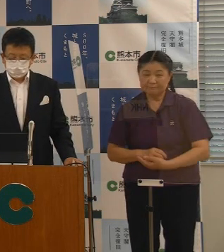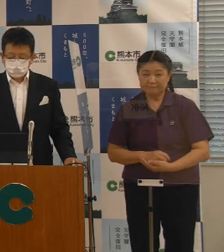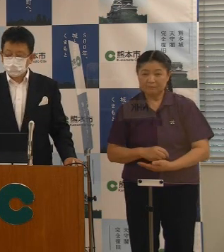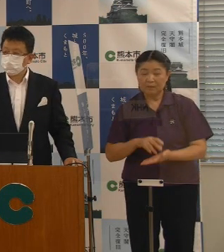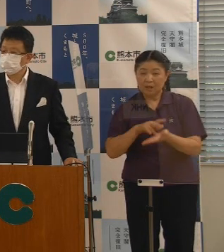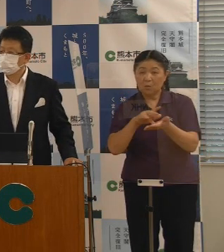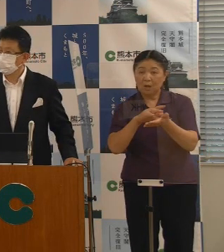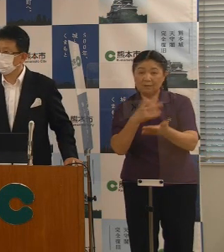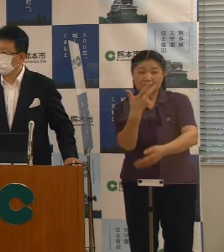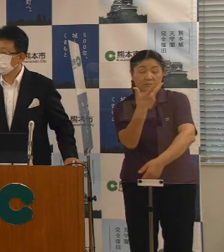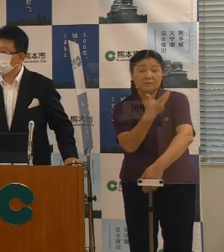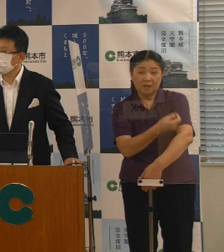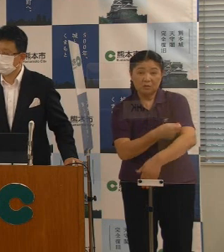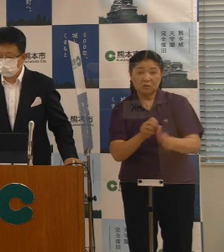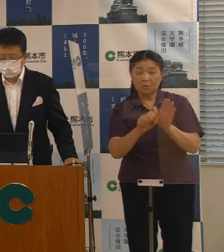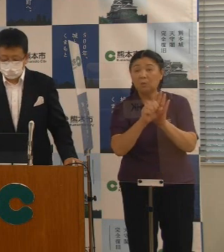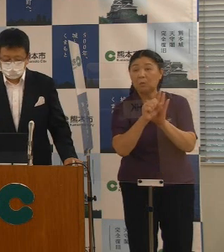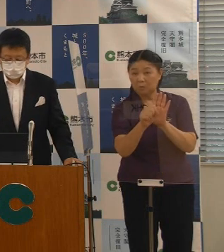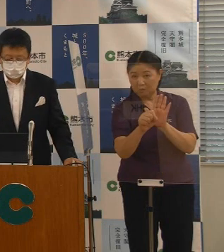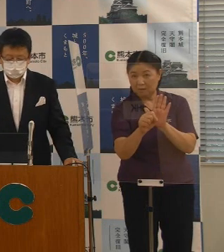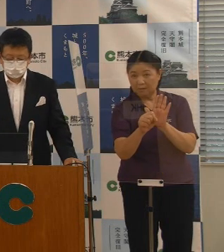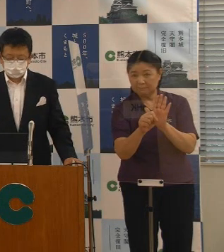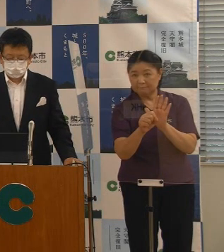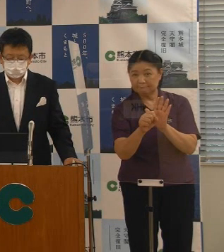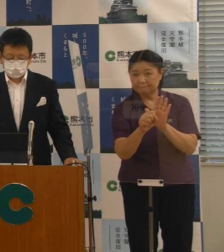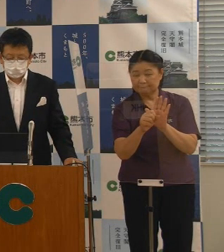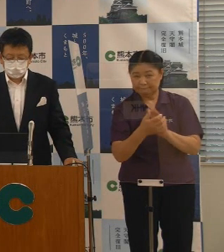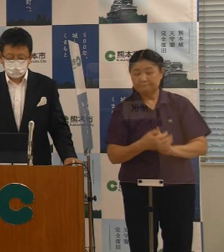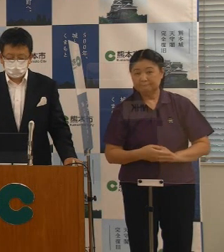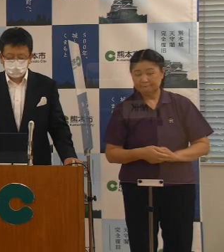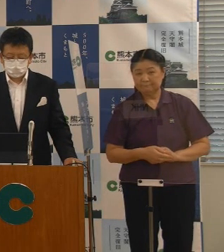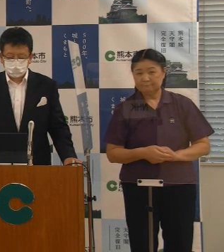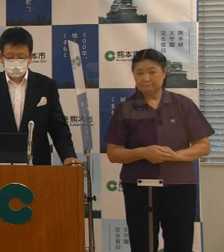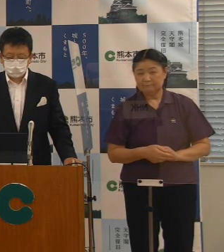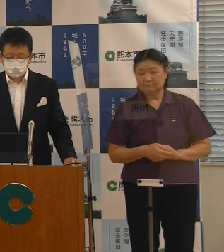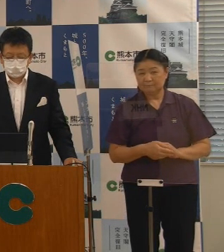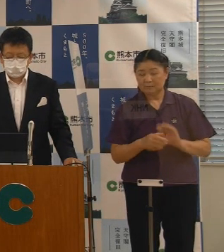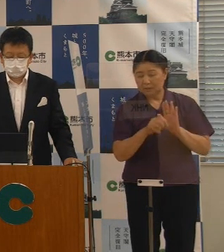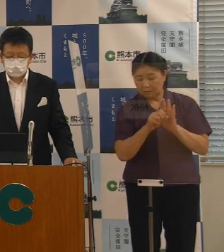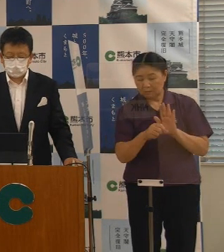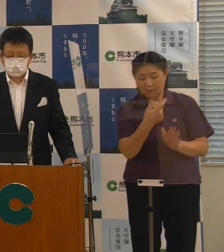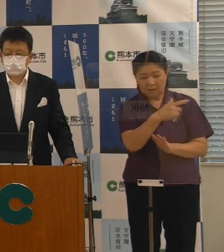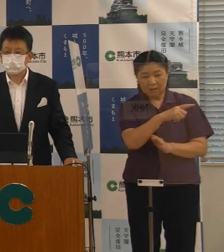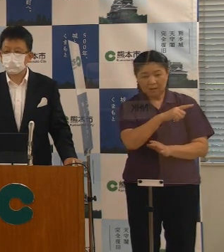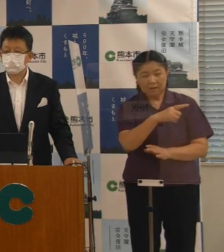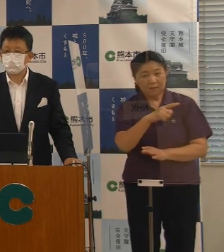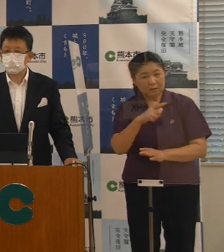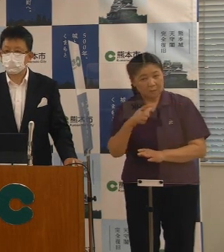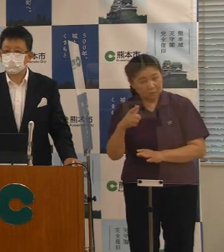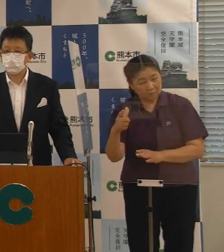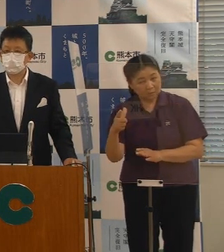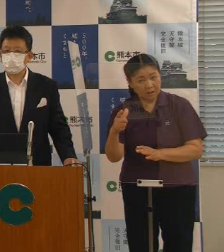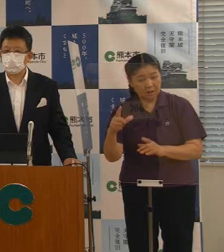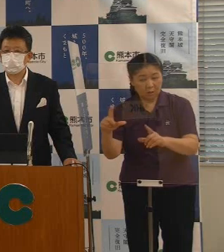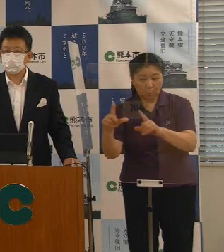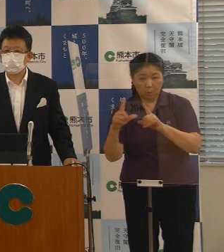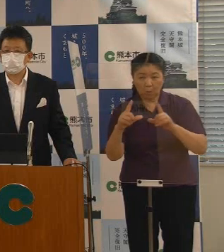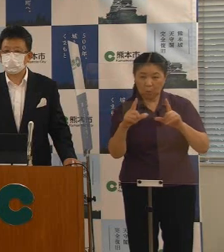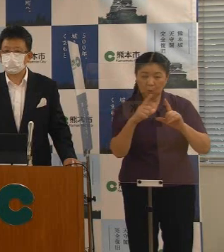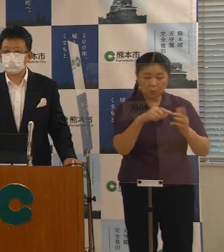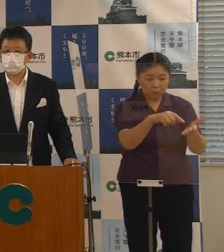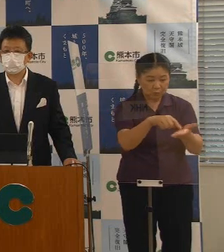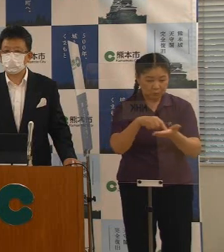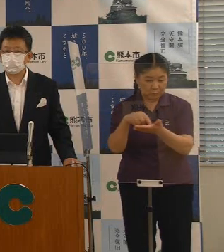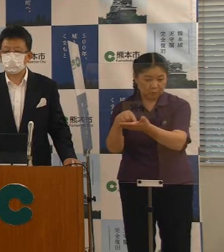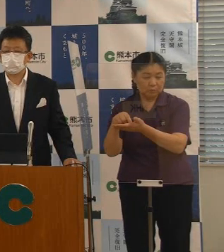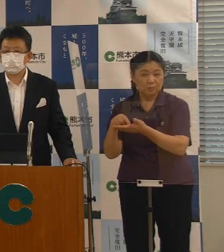種の効果がですね、やはり有効性についてはさまざまな報告が